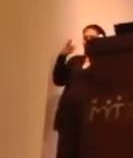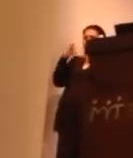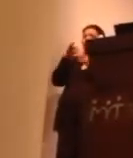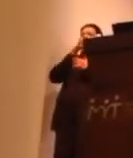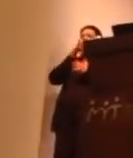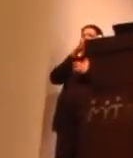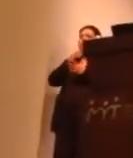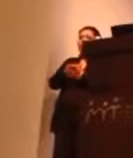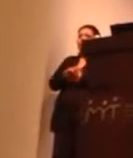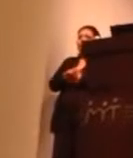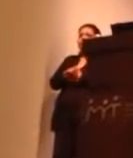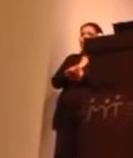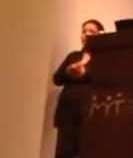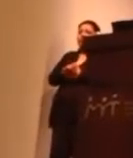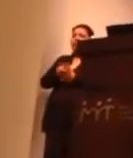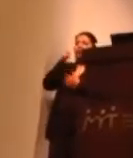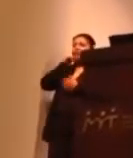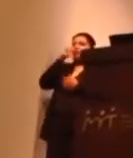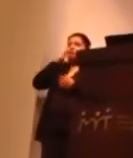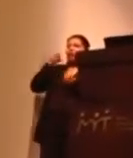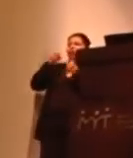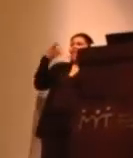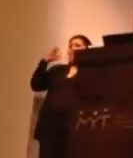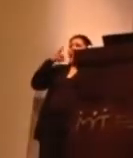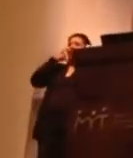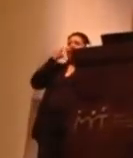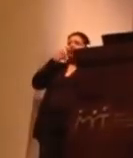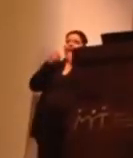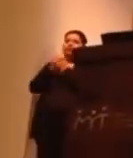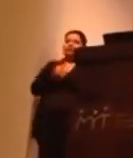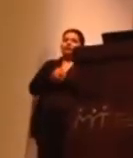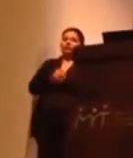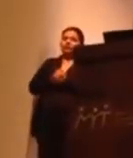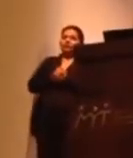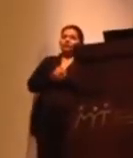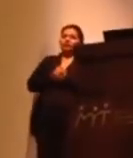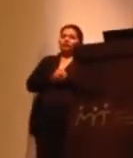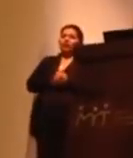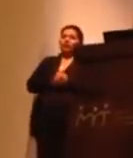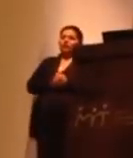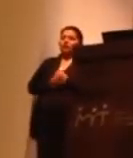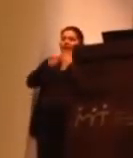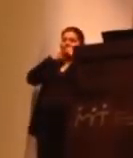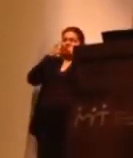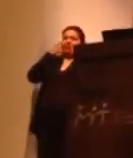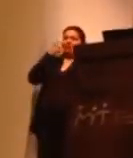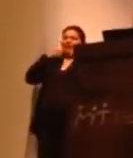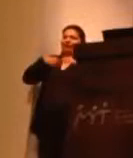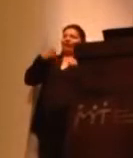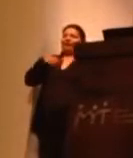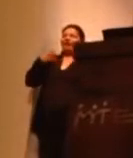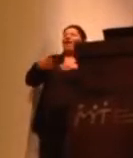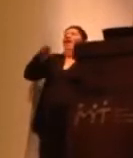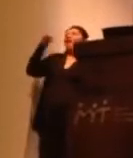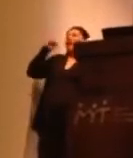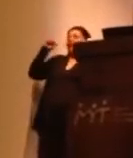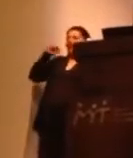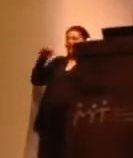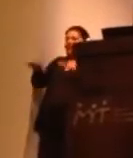niños exageran sus emociones, y lo vemos cuando hacen una pataleta, una rabieta, cómo se avientan